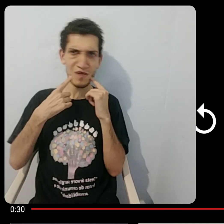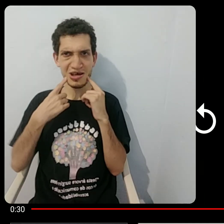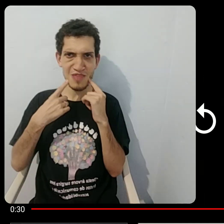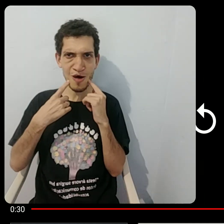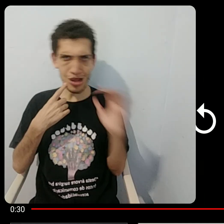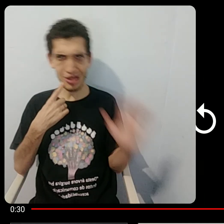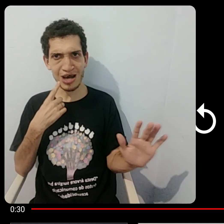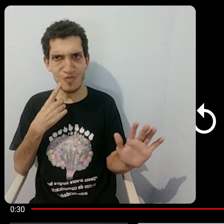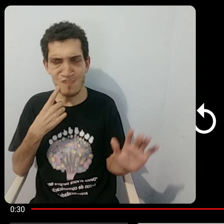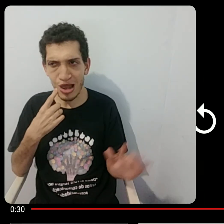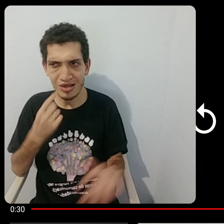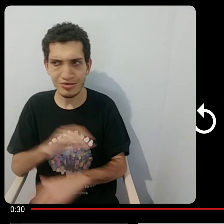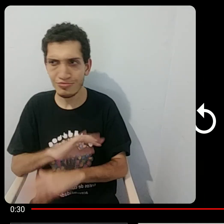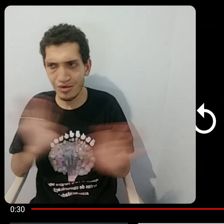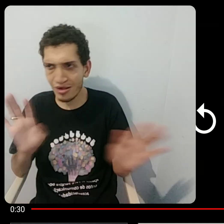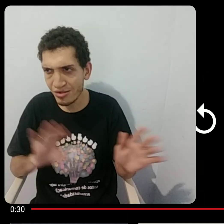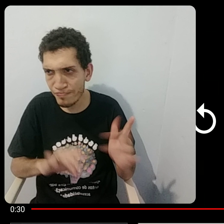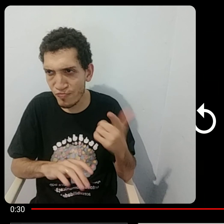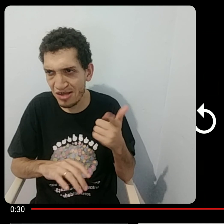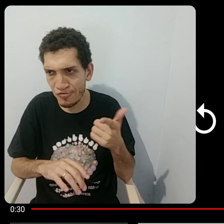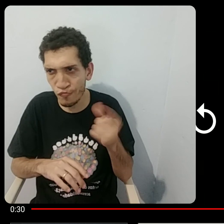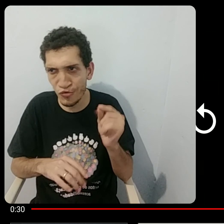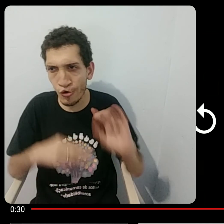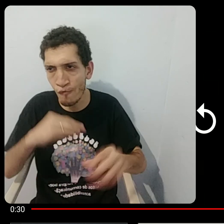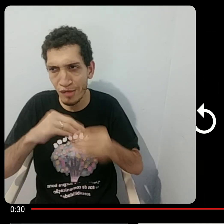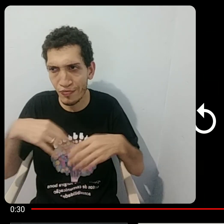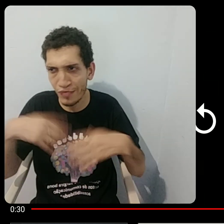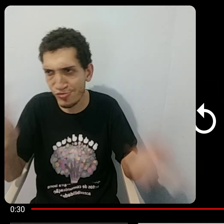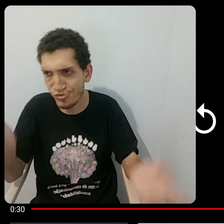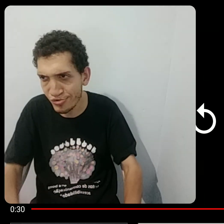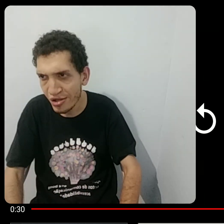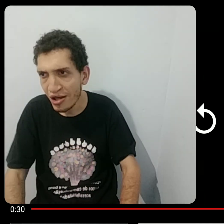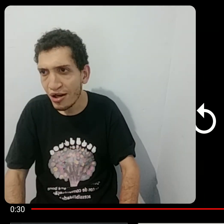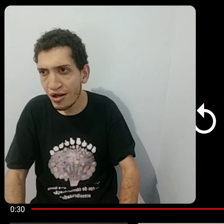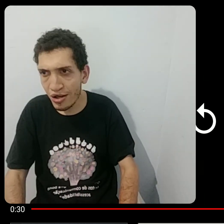faz não balançado no balanço. Ok, não tem o que complementar isso.